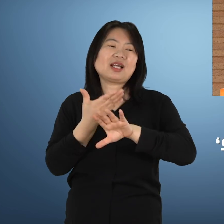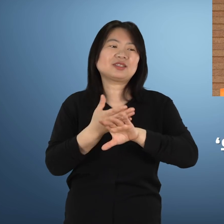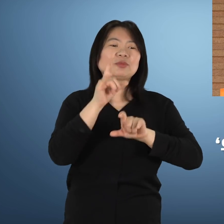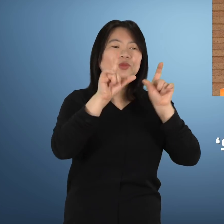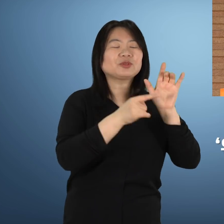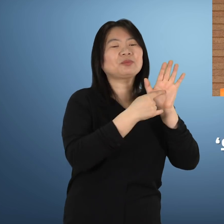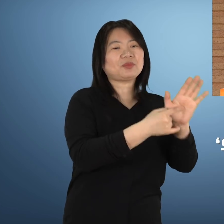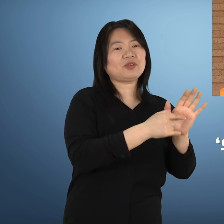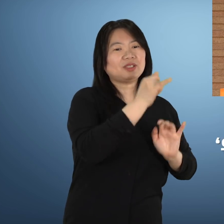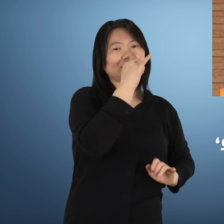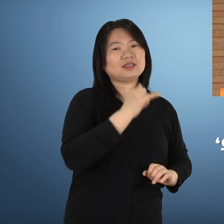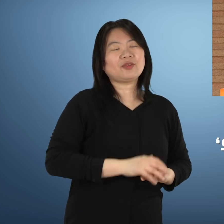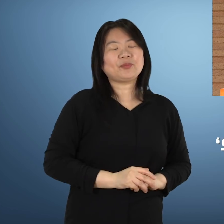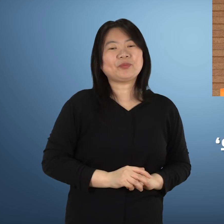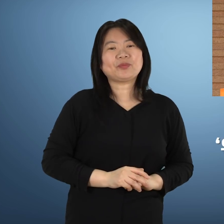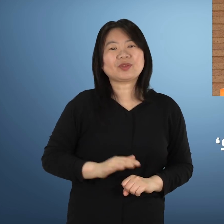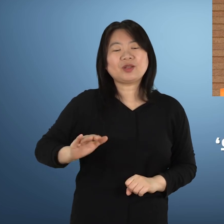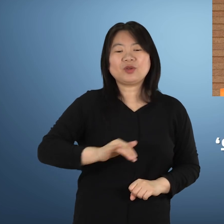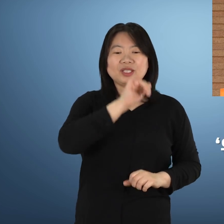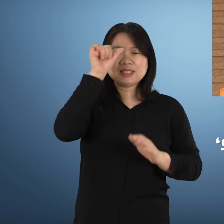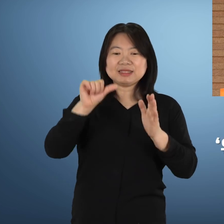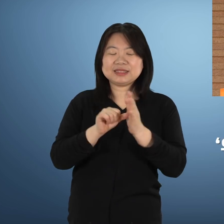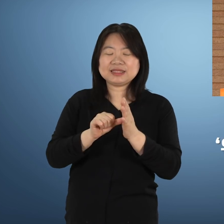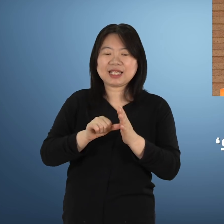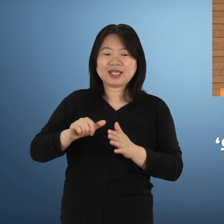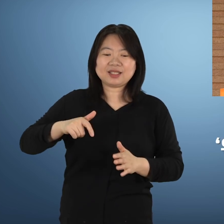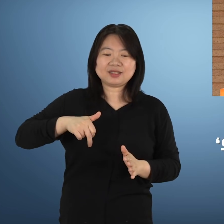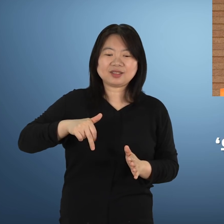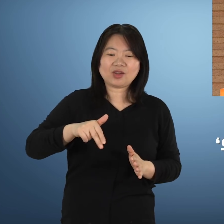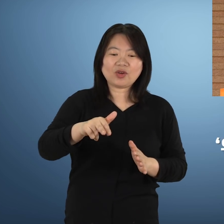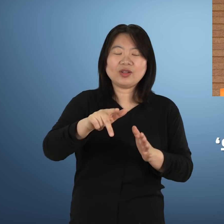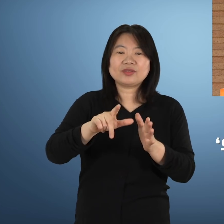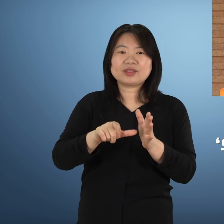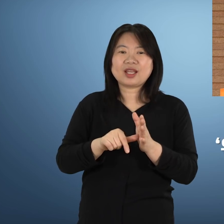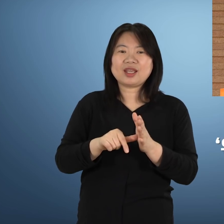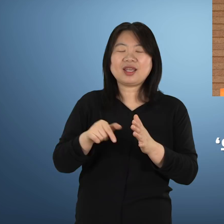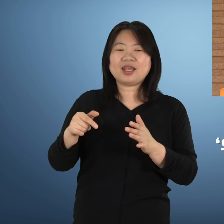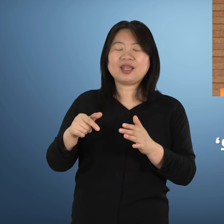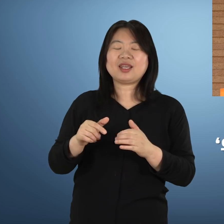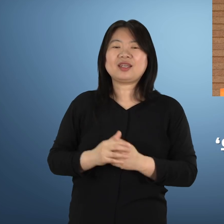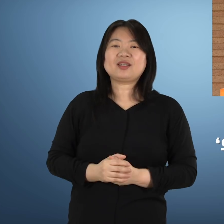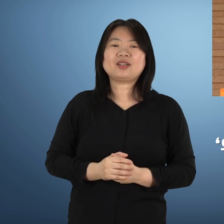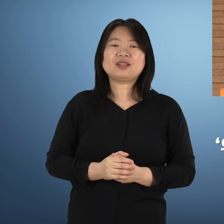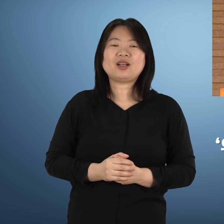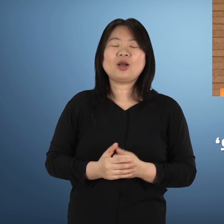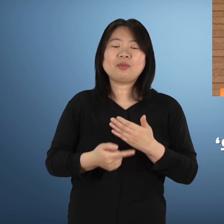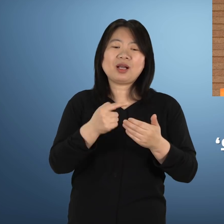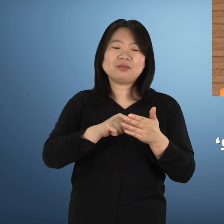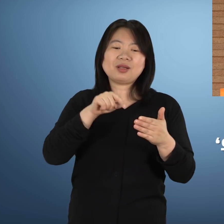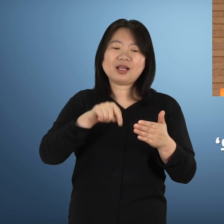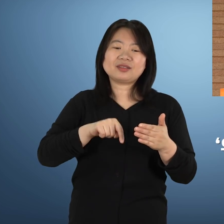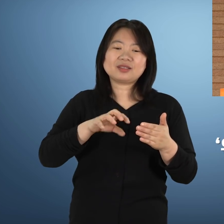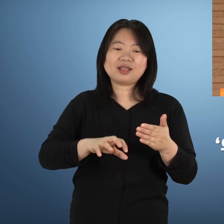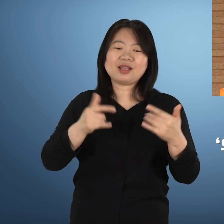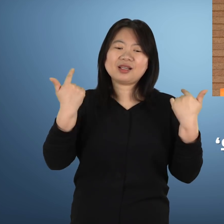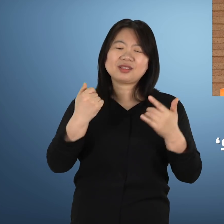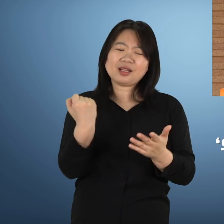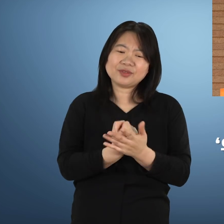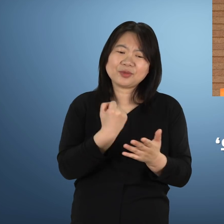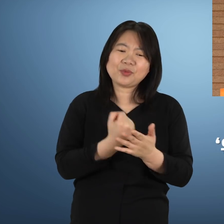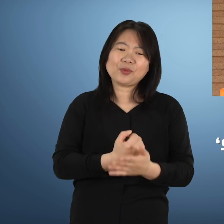우리는 인생길을 걸으면서 이 애통을 평생 어쩌면 가슴 한켠에 달고 살아야